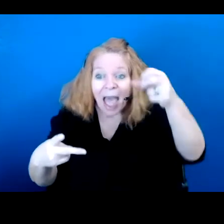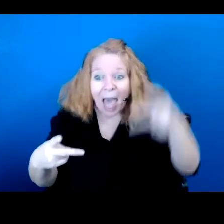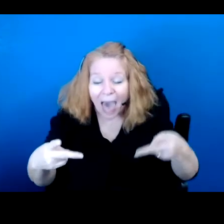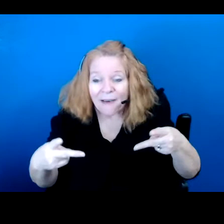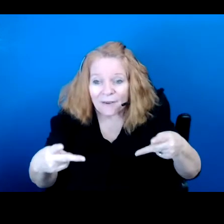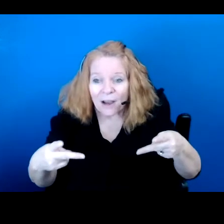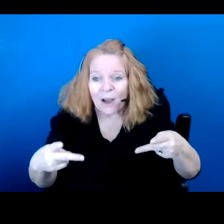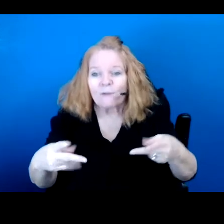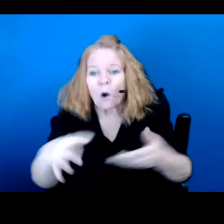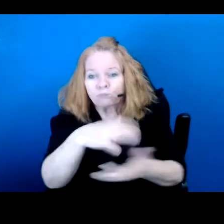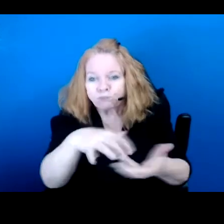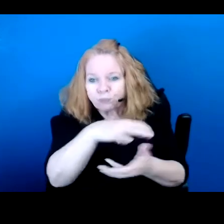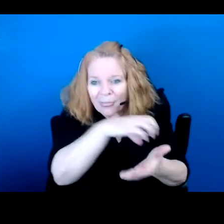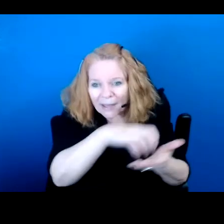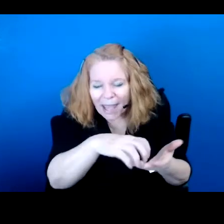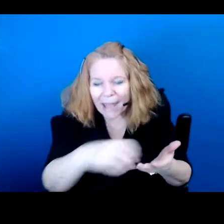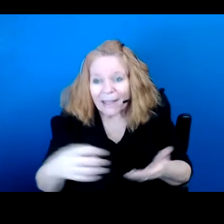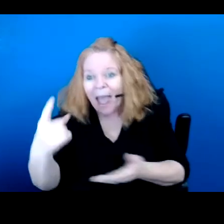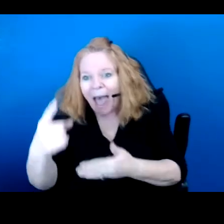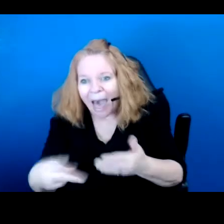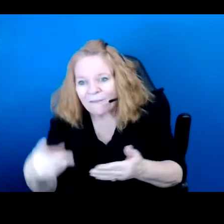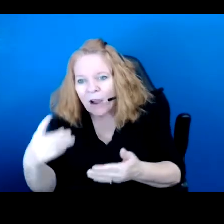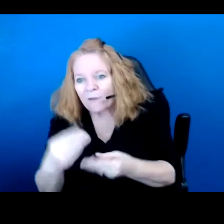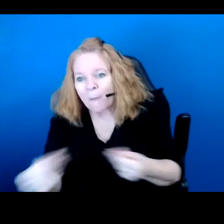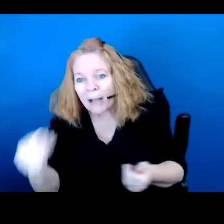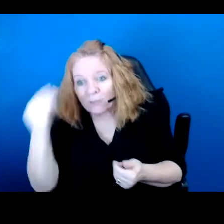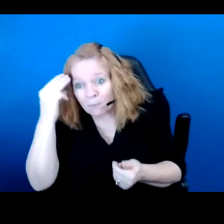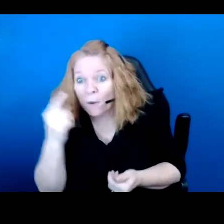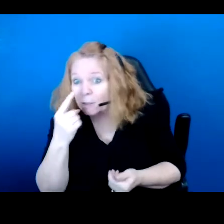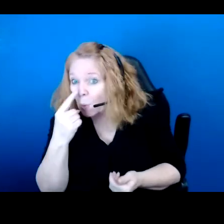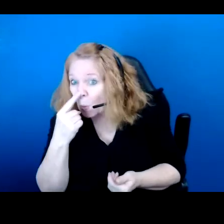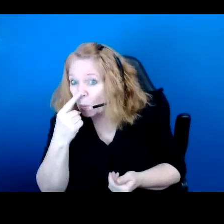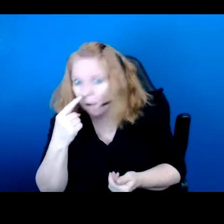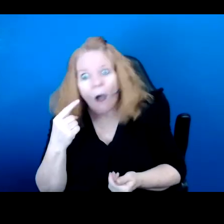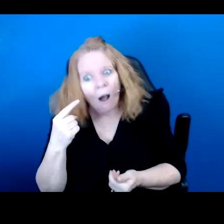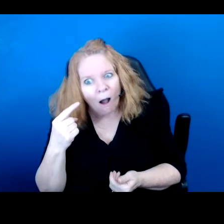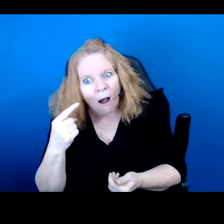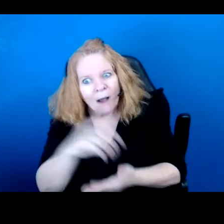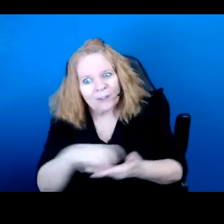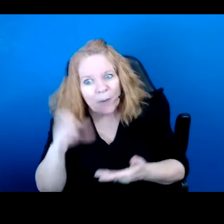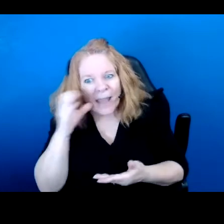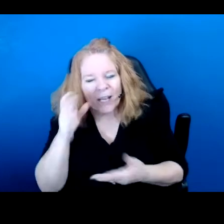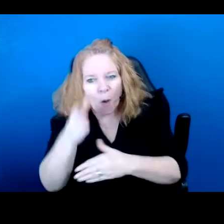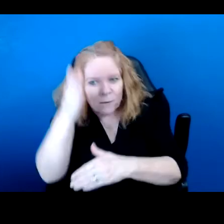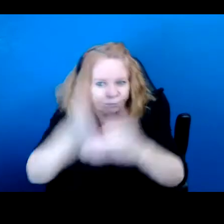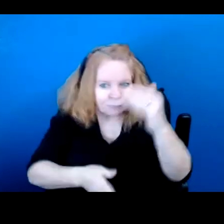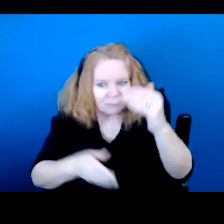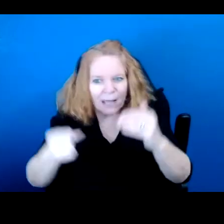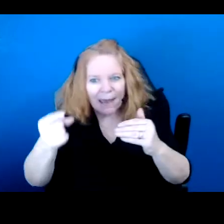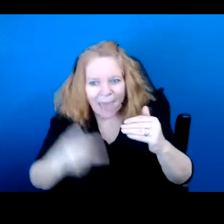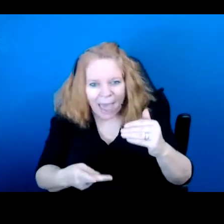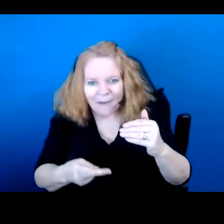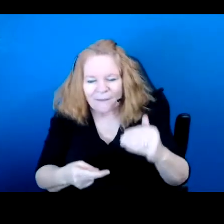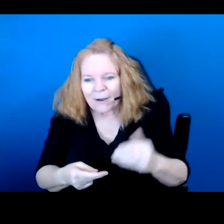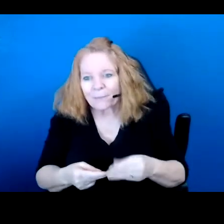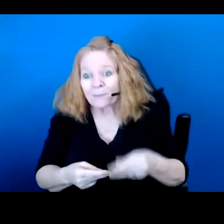una mitad para la tarta y yo utilizo una mitad para ponérsela maurice y ella lo que hizo fue que